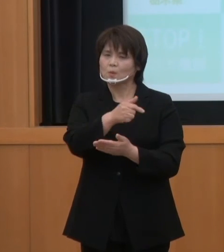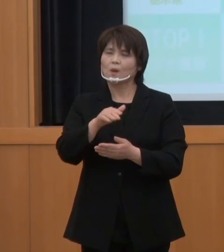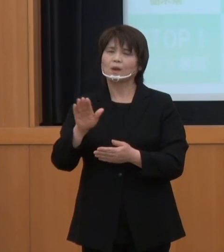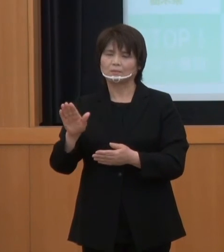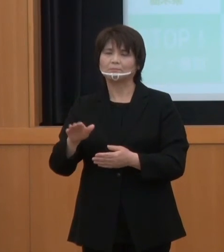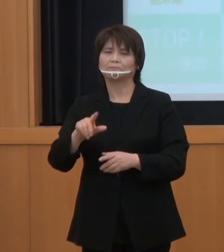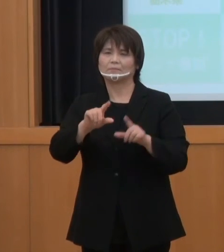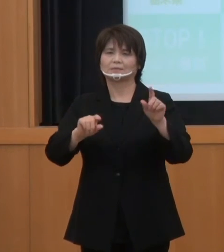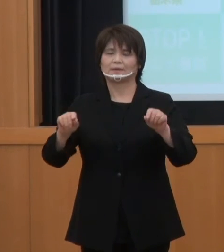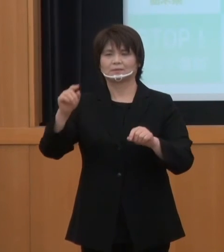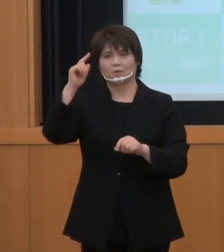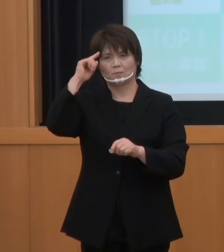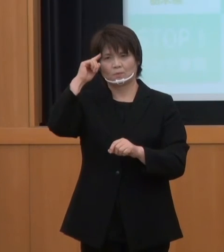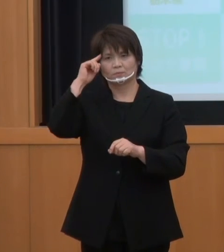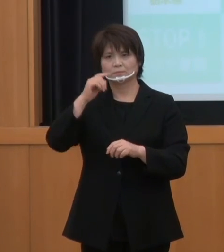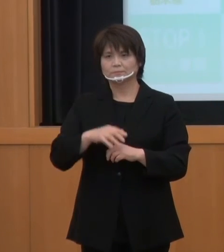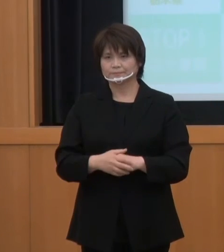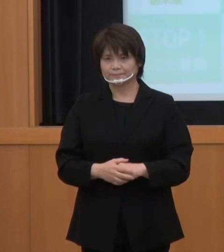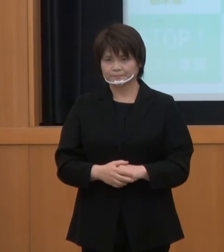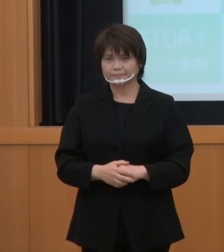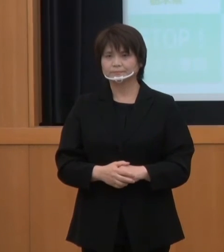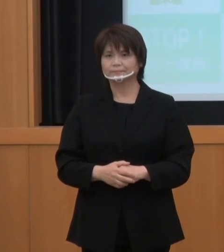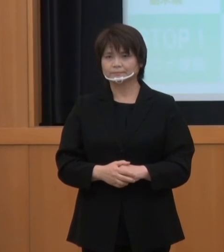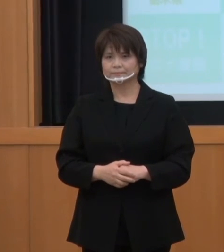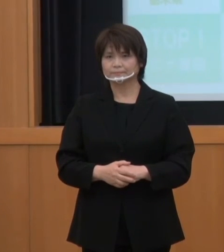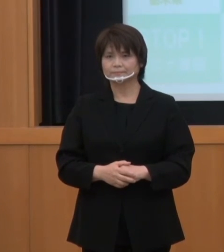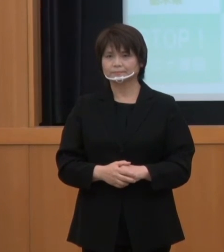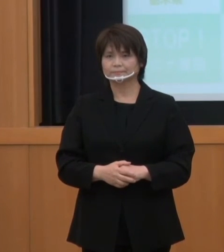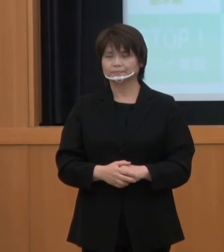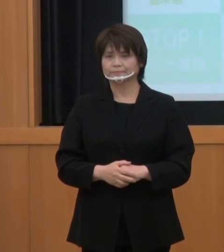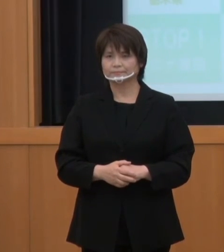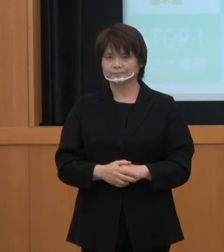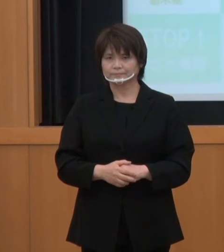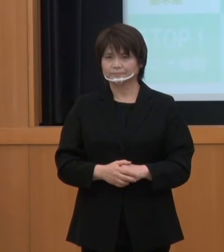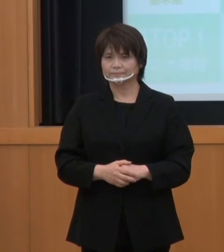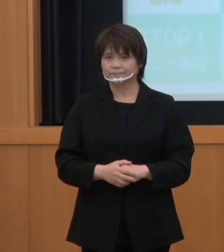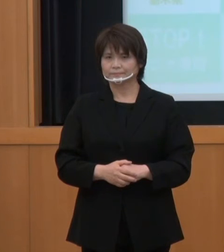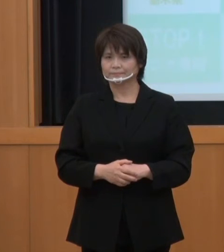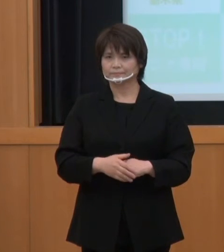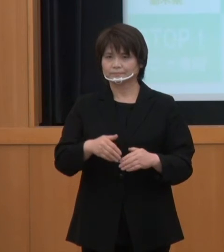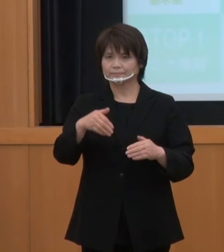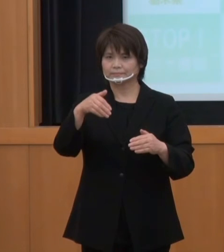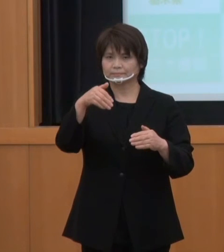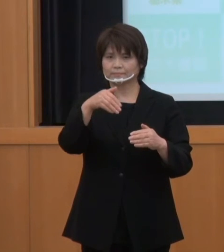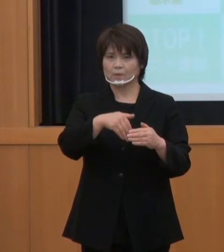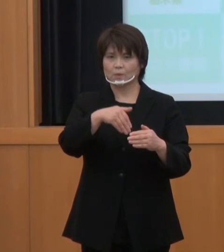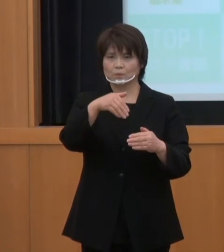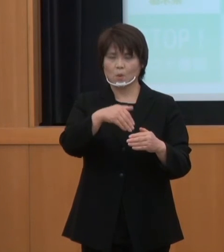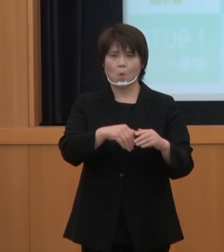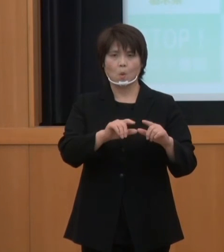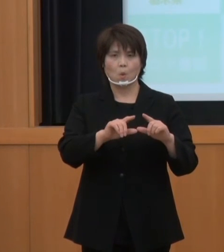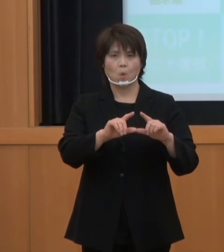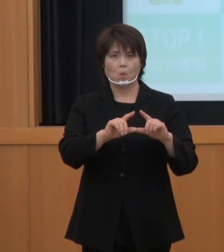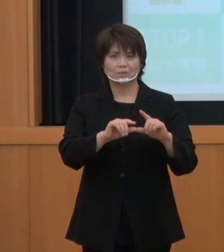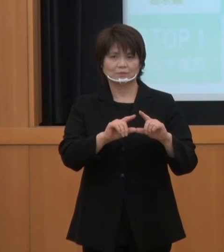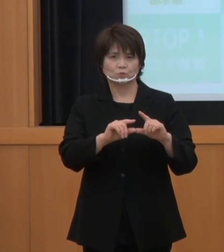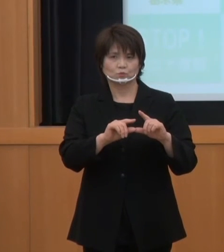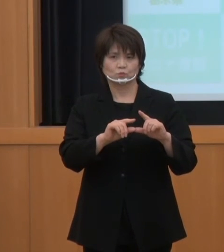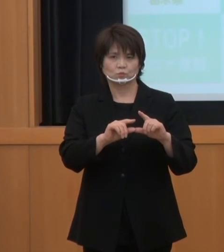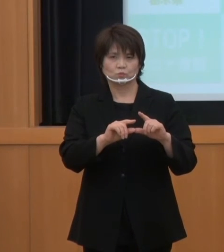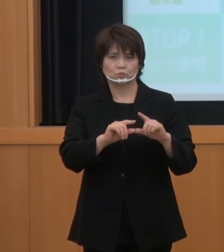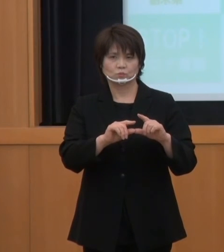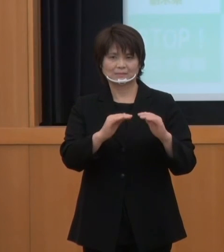の首長選挙で見られた現職の軒並み苦戦になるという状況について、知事はどのような感想をお持ちでしょうか。